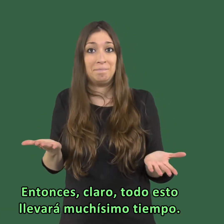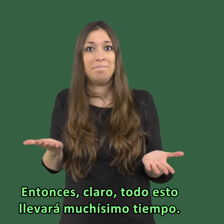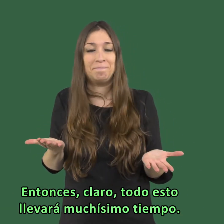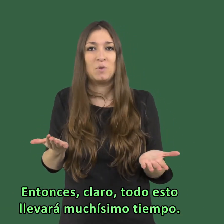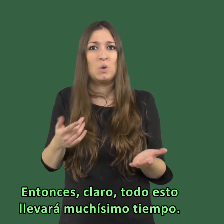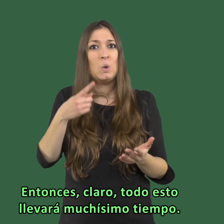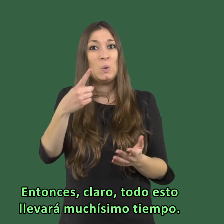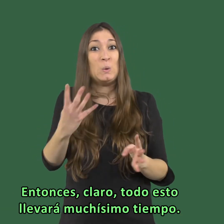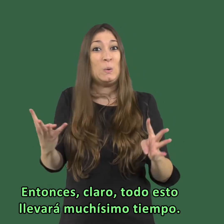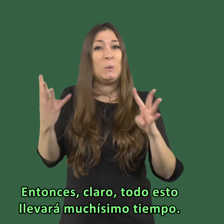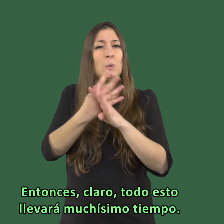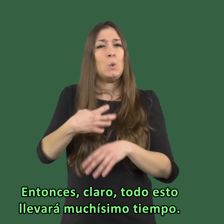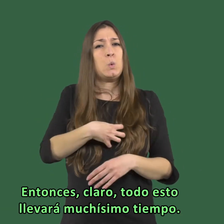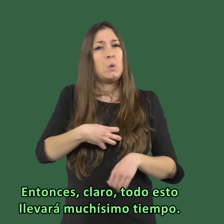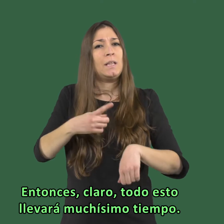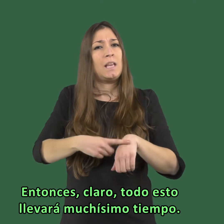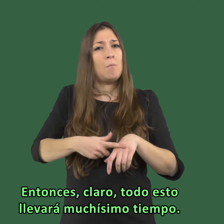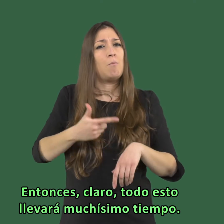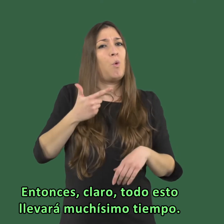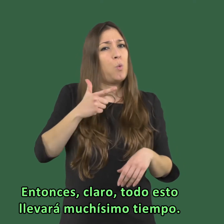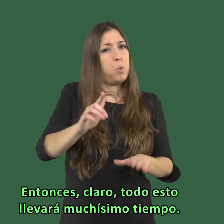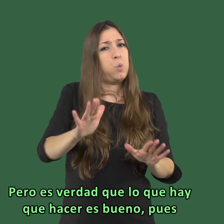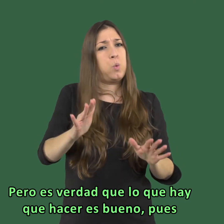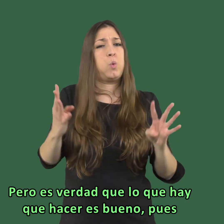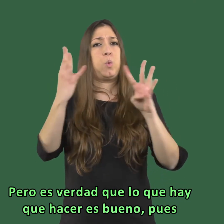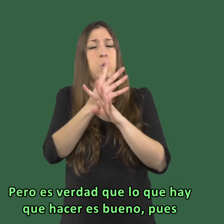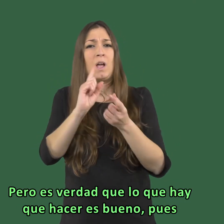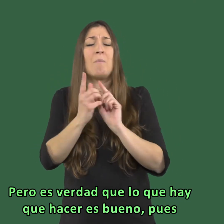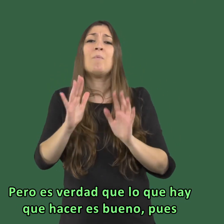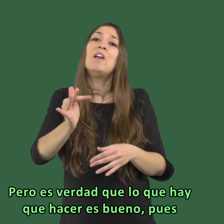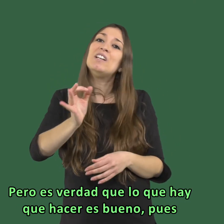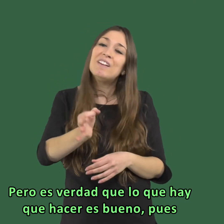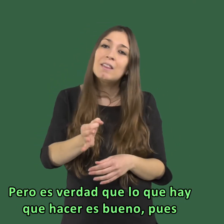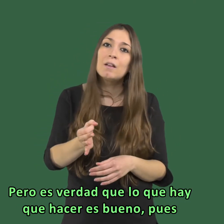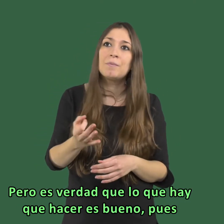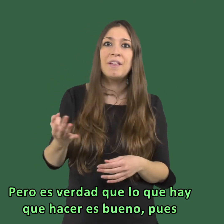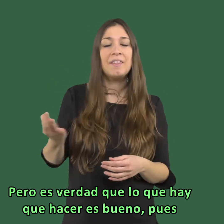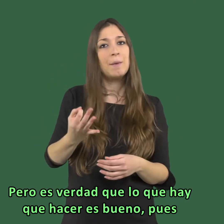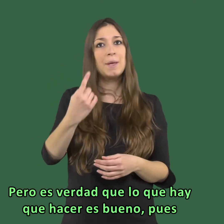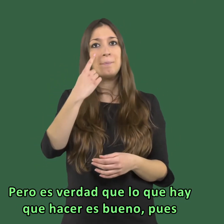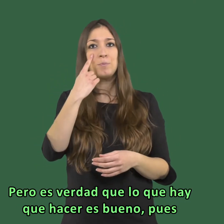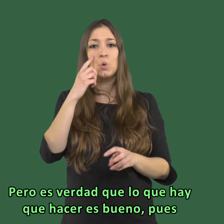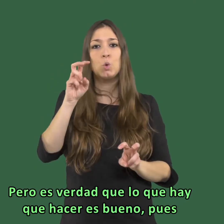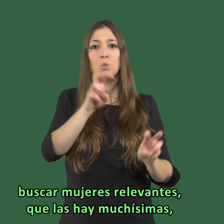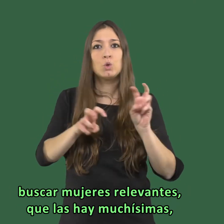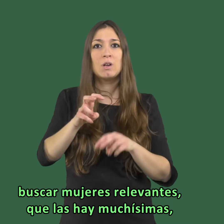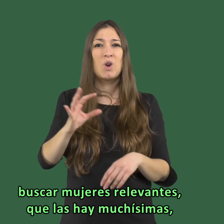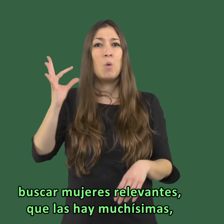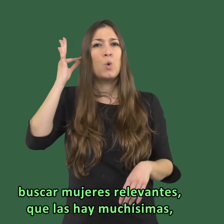¿no? Entonces, claro, todo esto llevará muchísimo tiempo, pero es verdad que lo que hay que hacer es bueno, pues